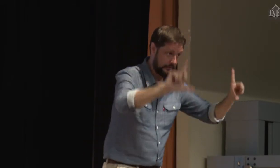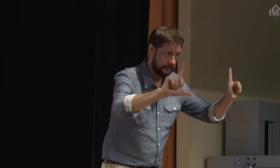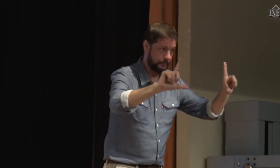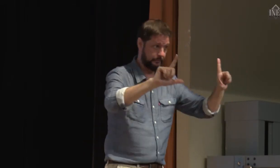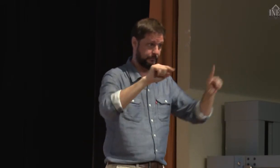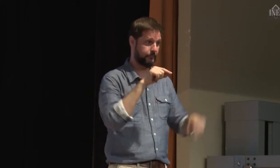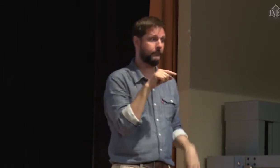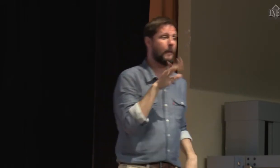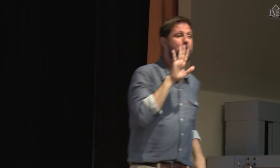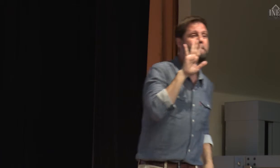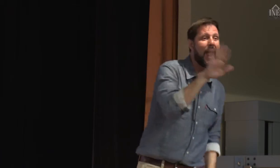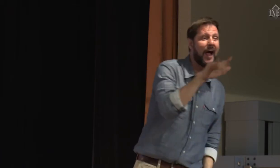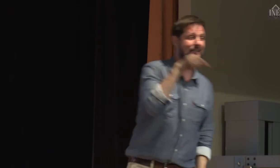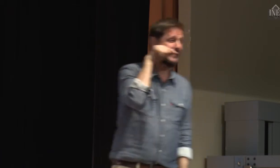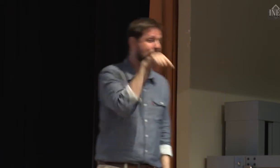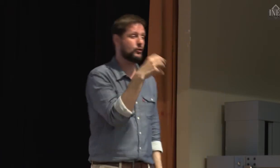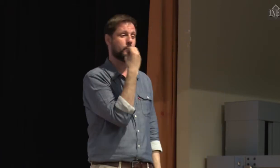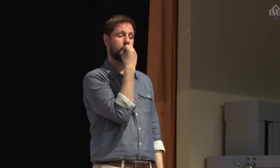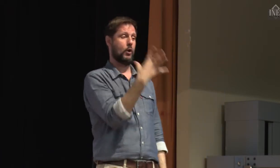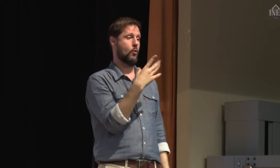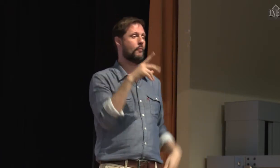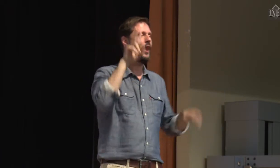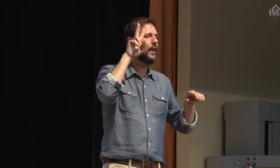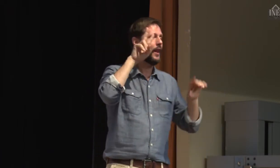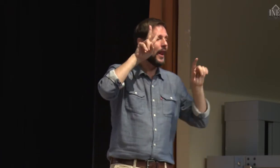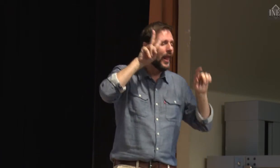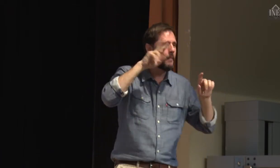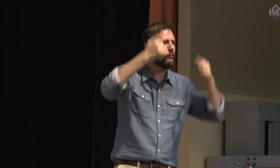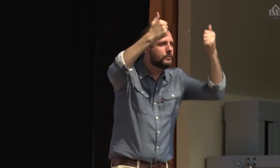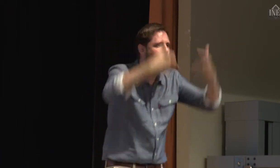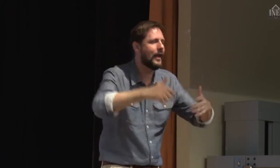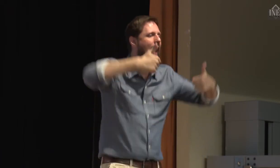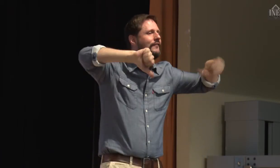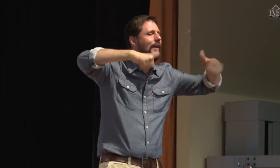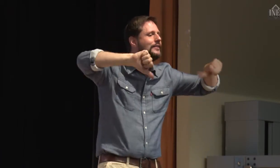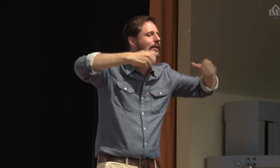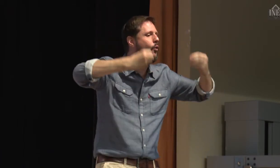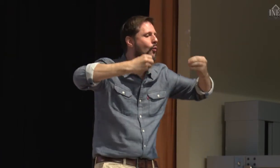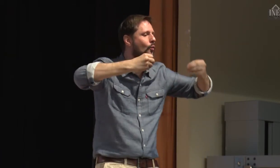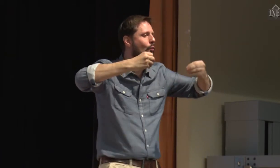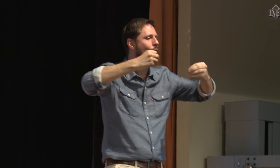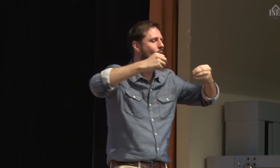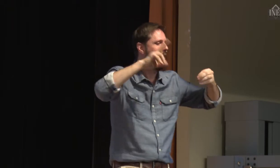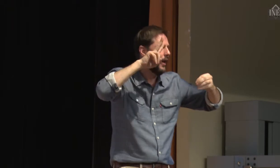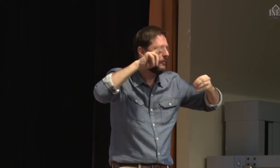Enem, né, nas filmagens do Enem, com o intérprete. Então, isso é muito bom, é bom para que vocês lembrem. Lembra que eu falei sobre